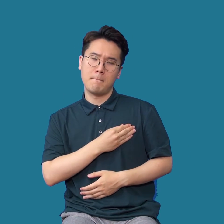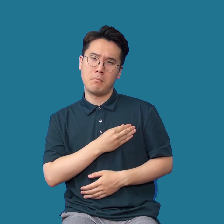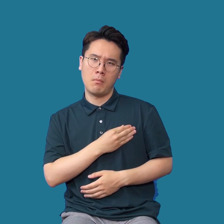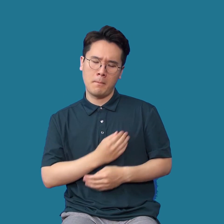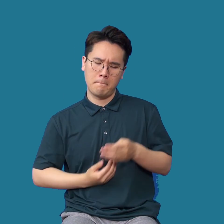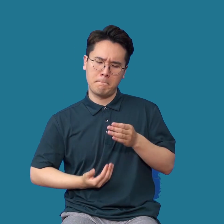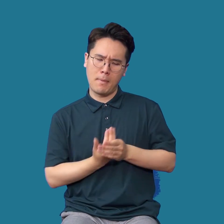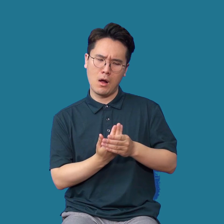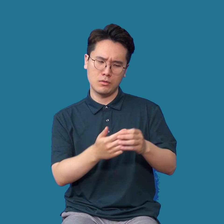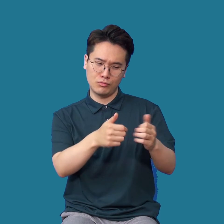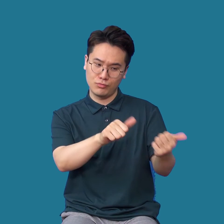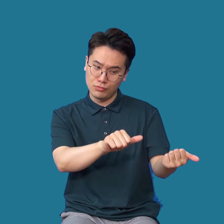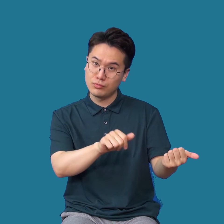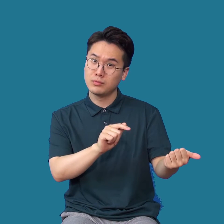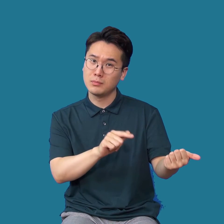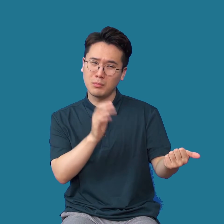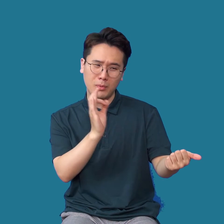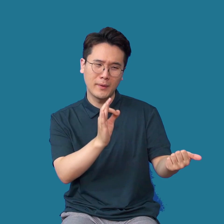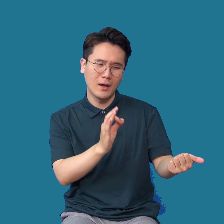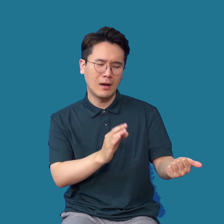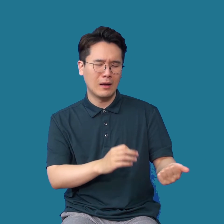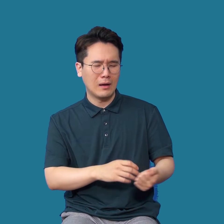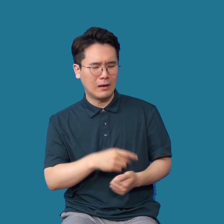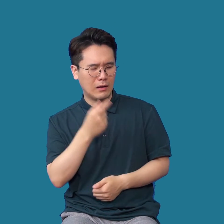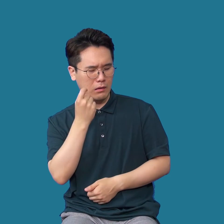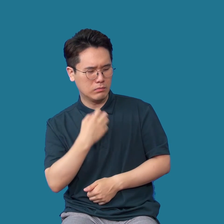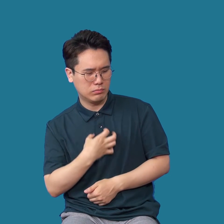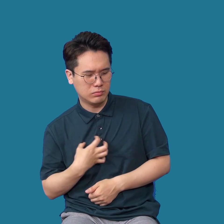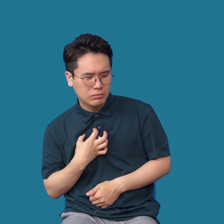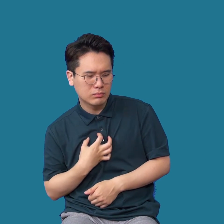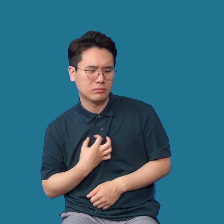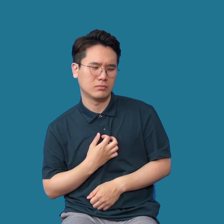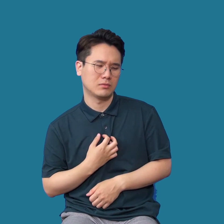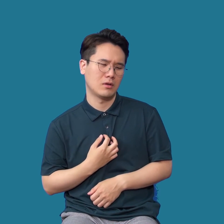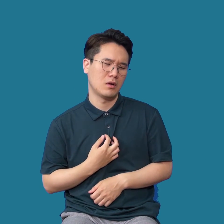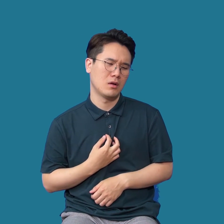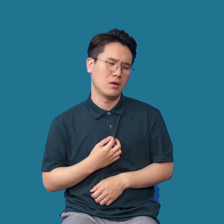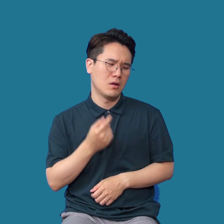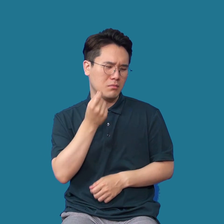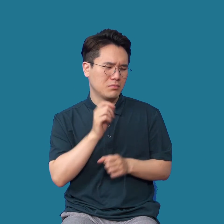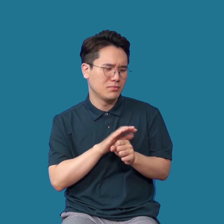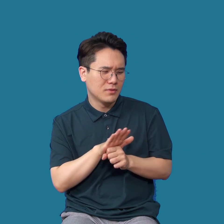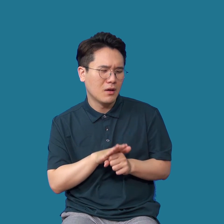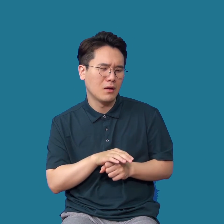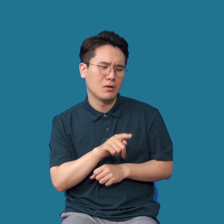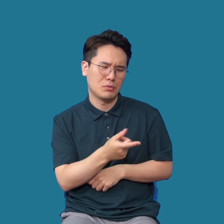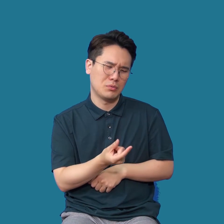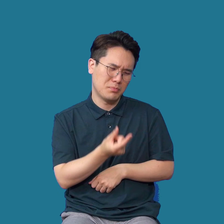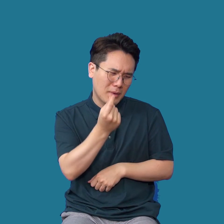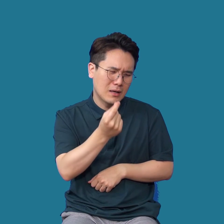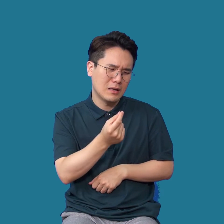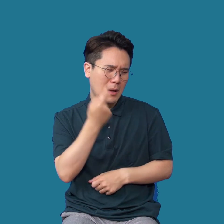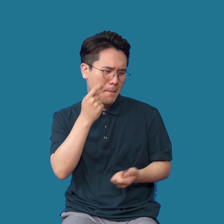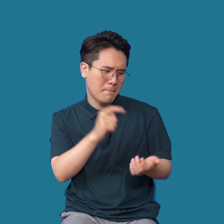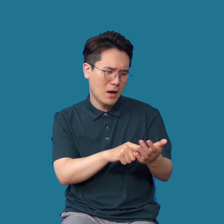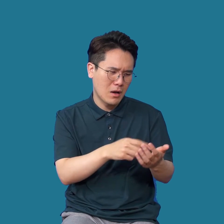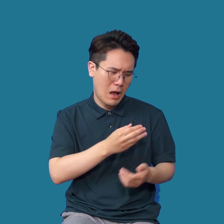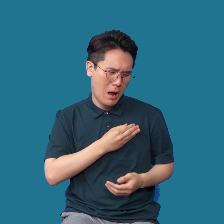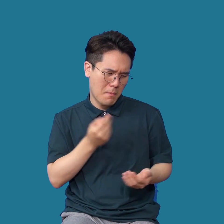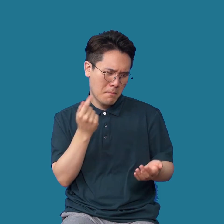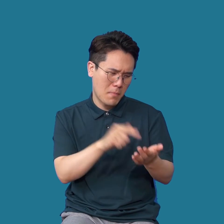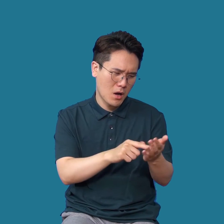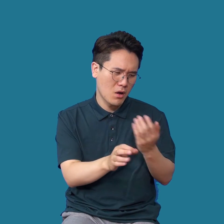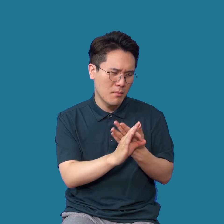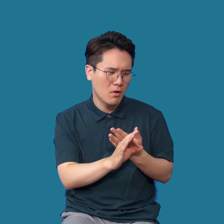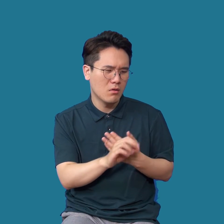보면 안타까워합니다. 아이고, 조금만 빨리 발견했더라면 저렇게 되지는 않았을 텐데 하고 안타까워합니다.